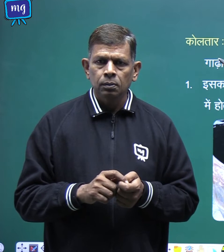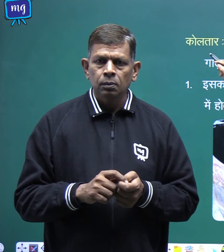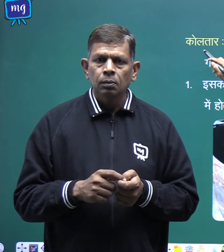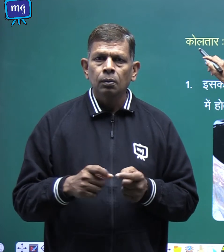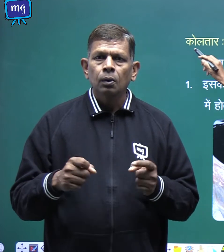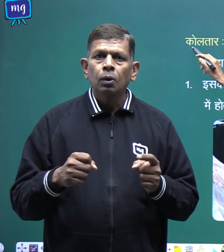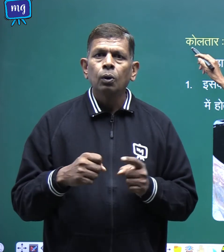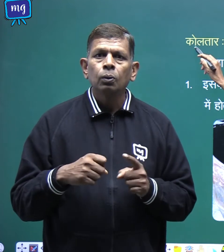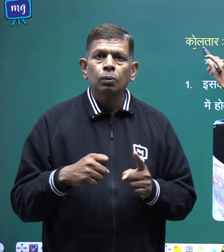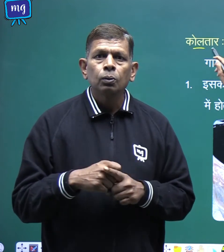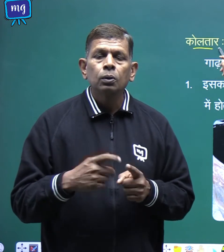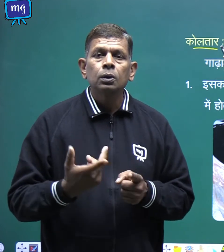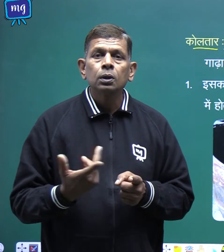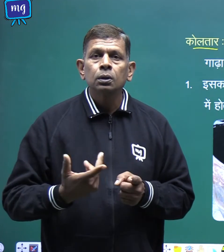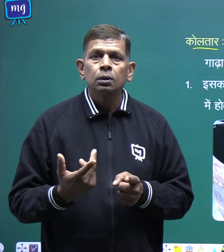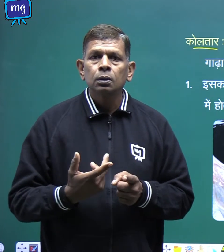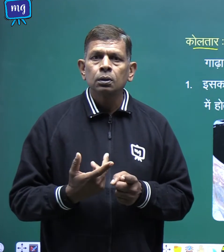कोलतार